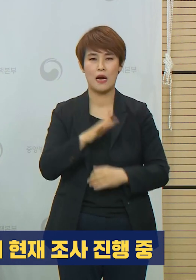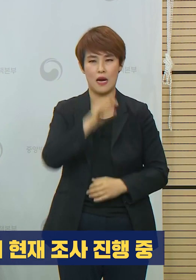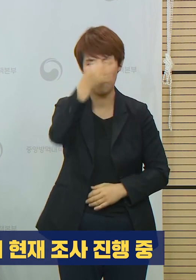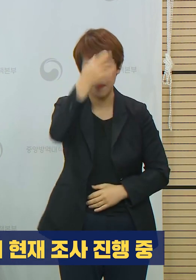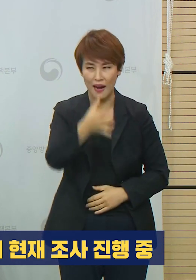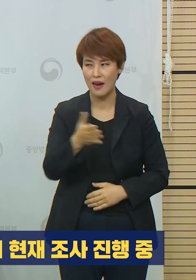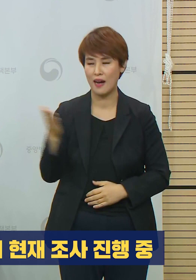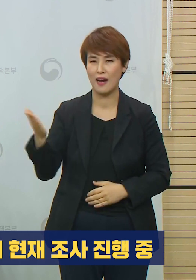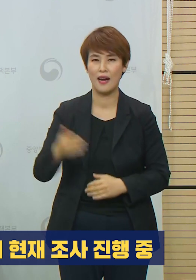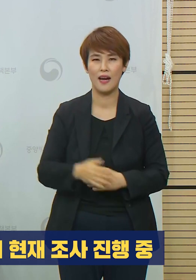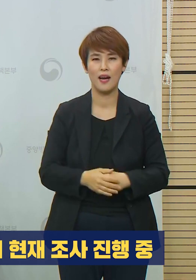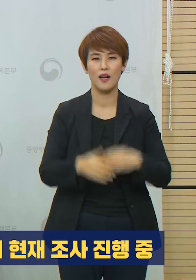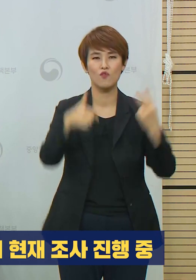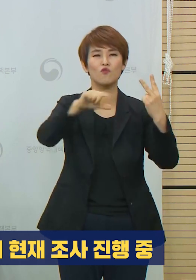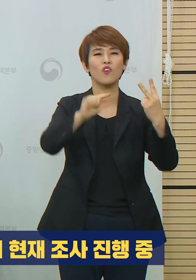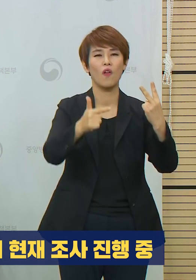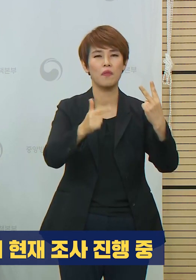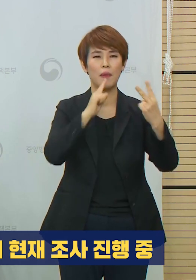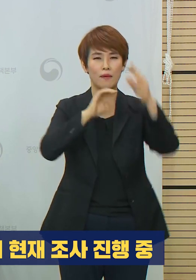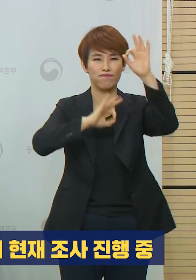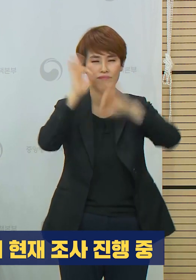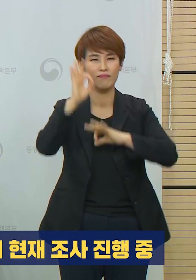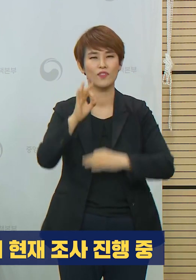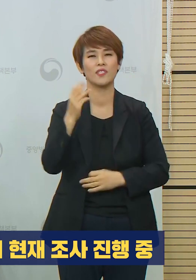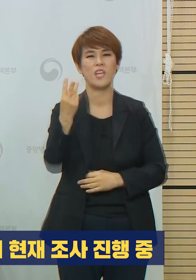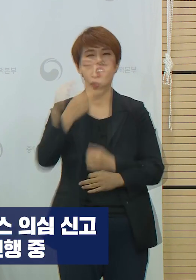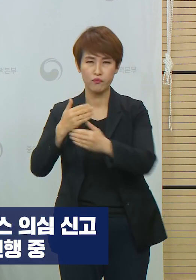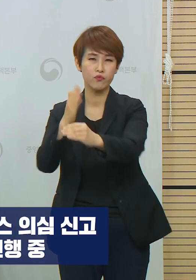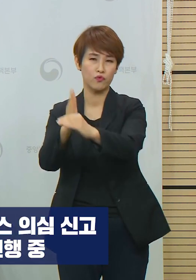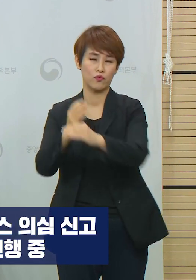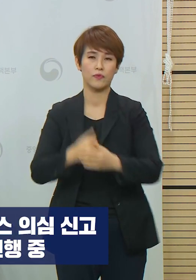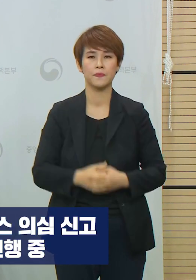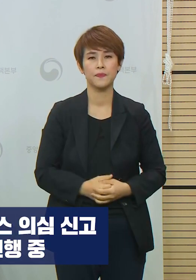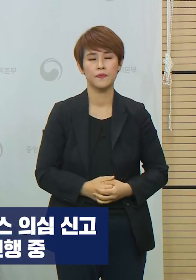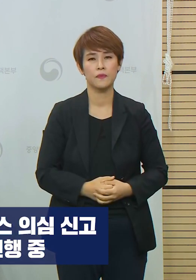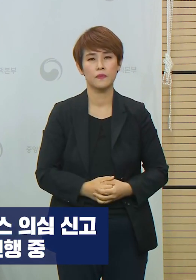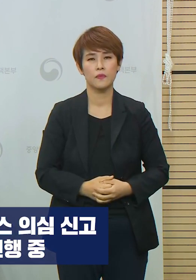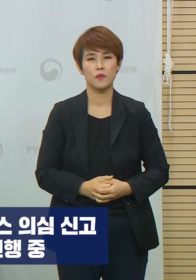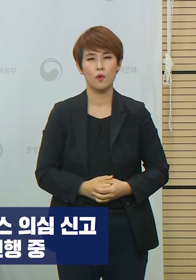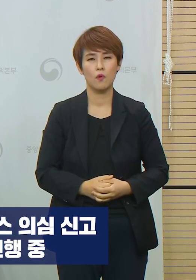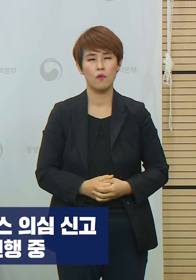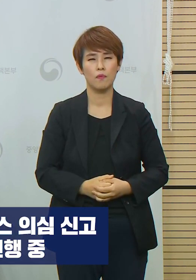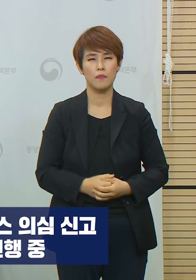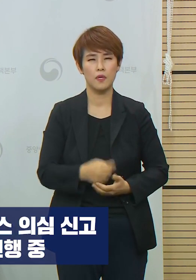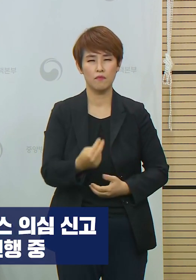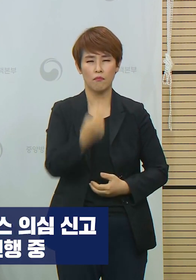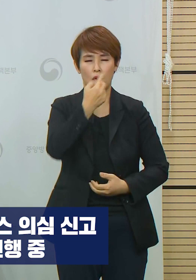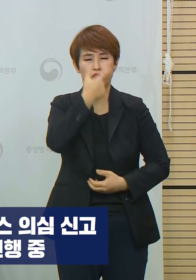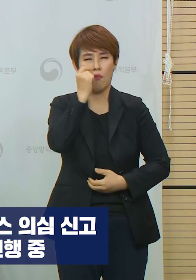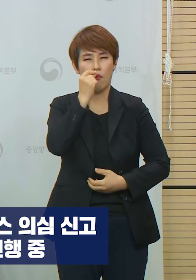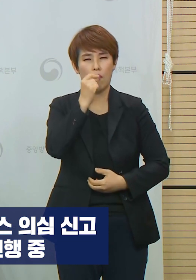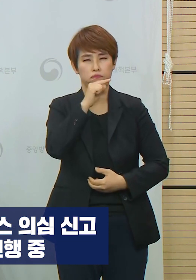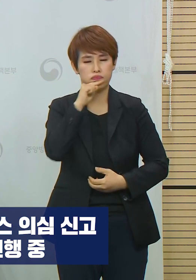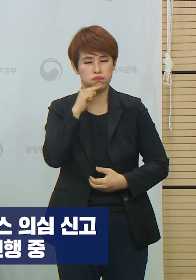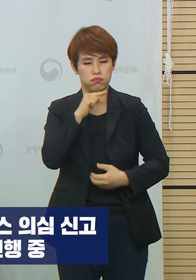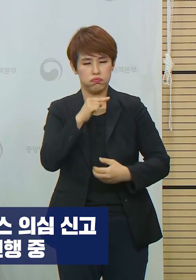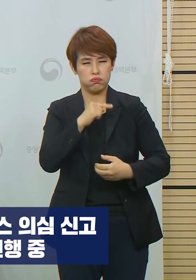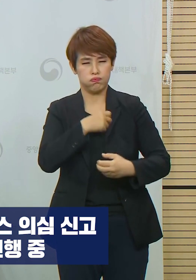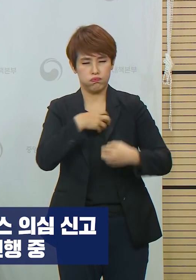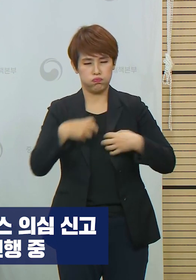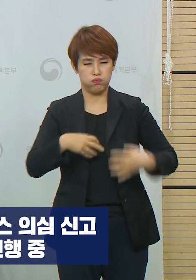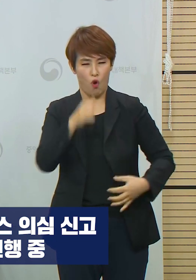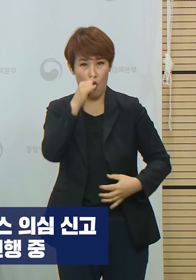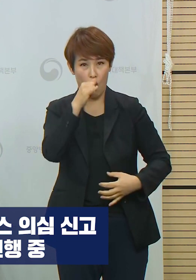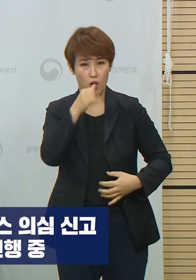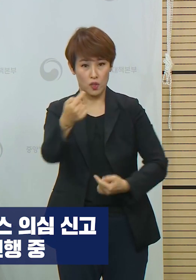제가 2건인데 말을 잘못 드렸나 봅니다. 또한 아나필락시스가 의심된다라고 신고된